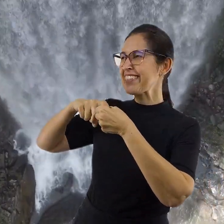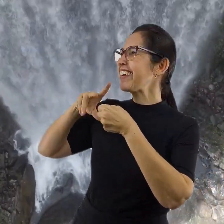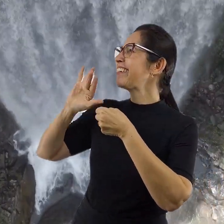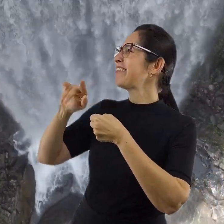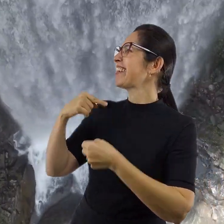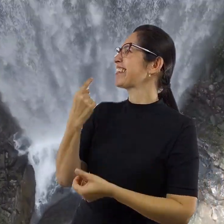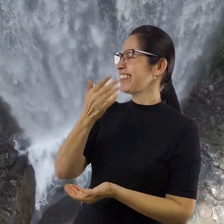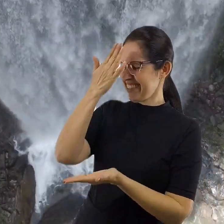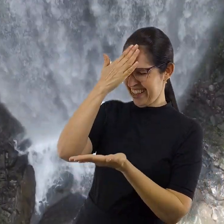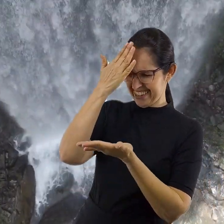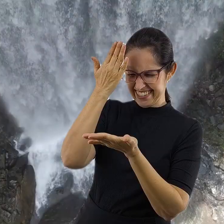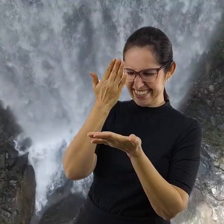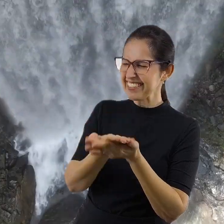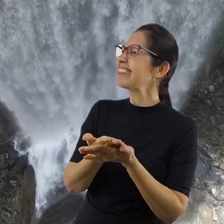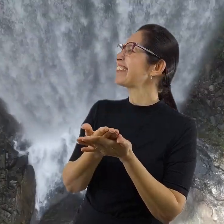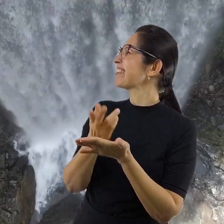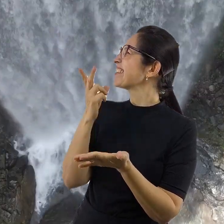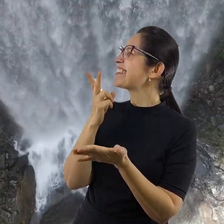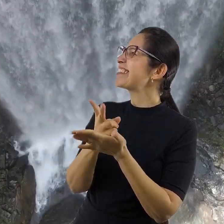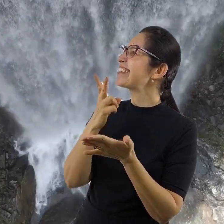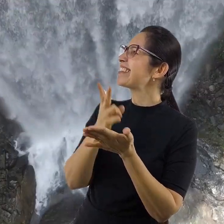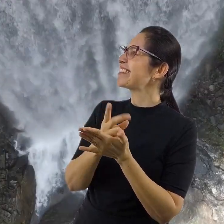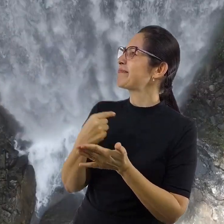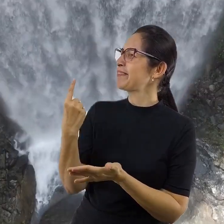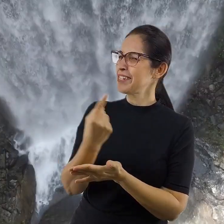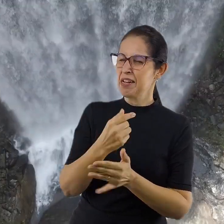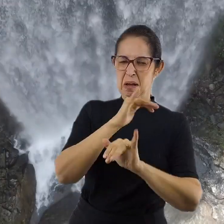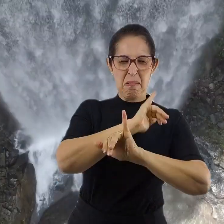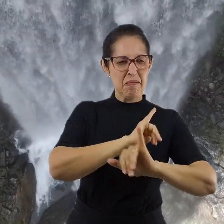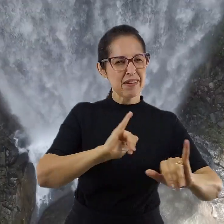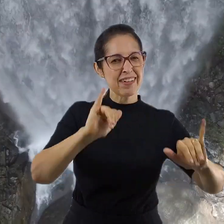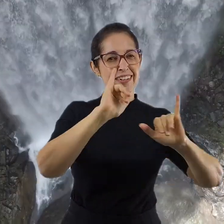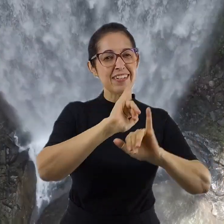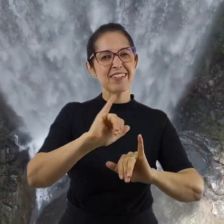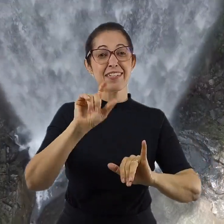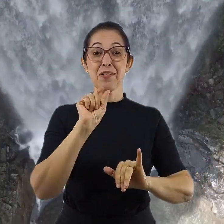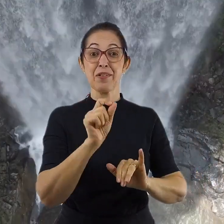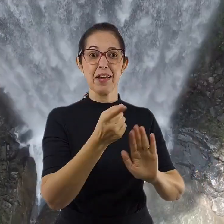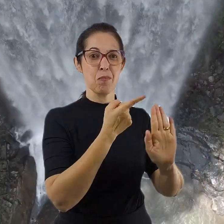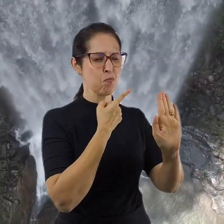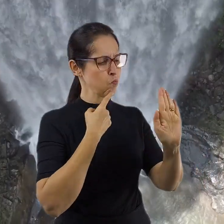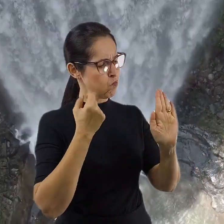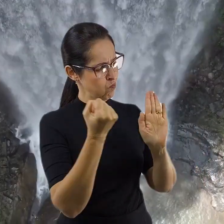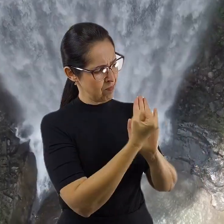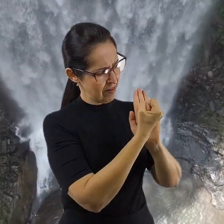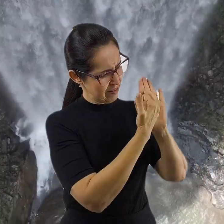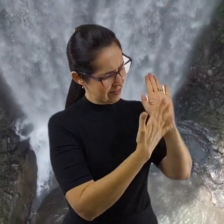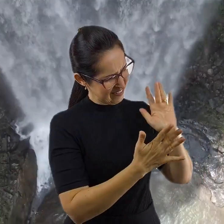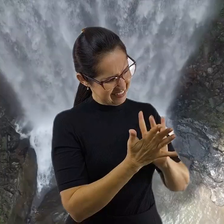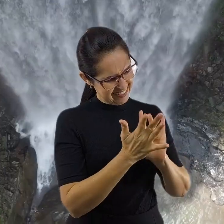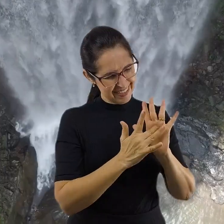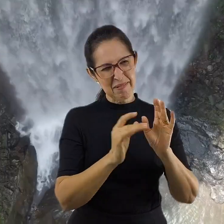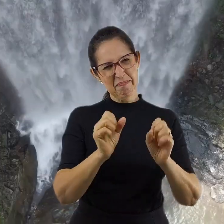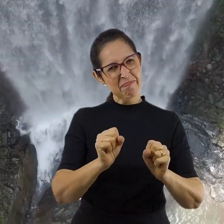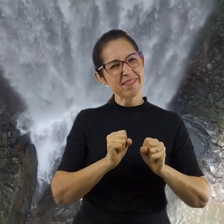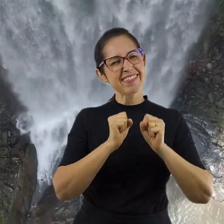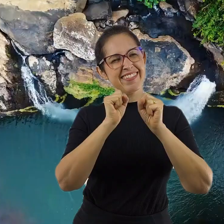uma igreja que proclama dia e noite: o sangue de Jesus tem poder.